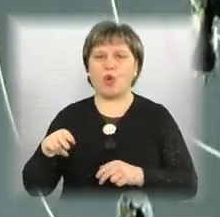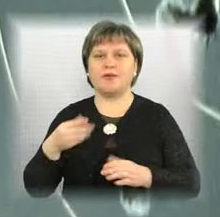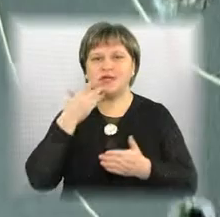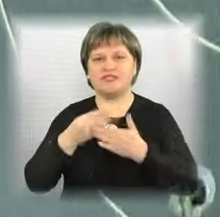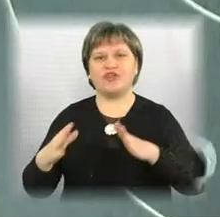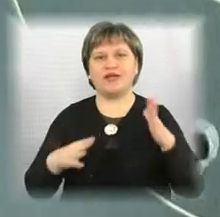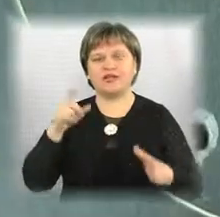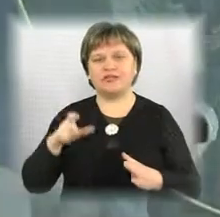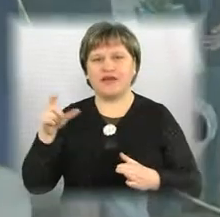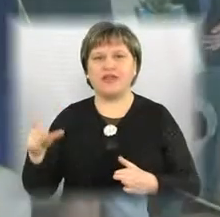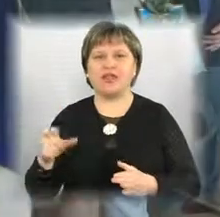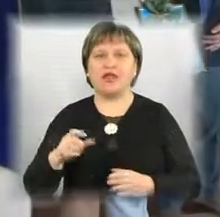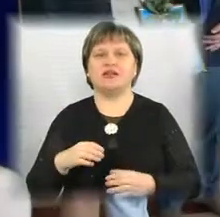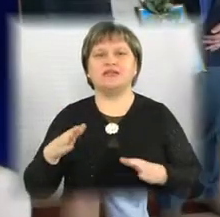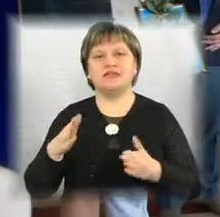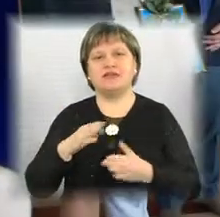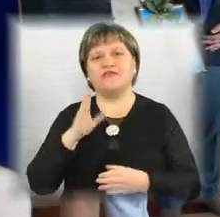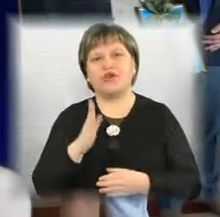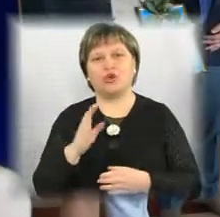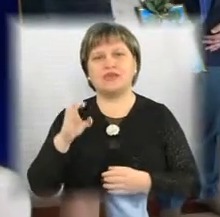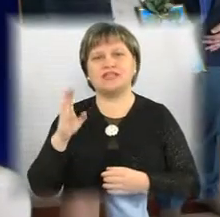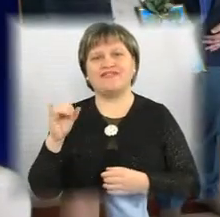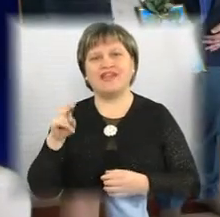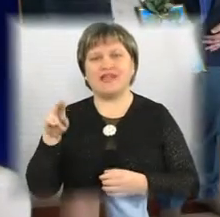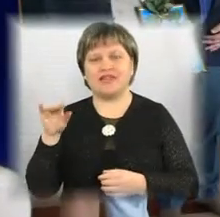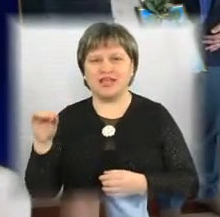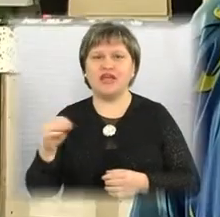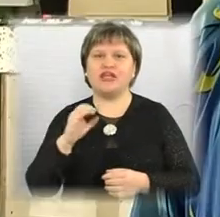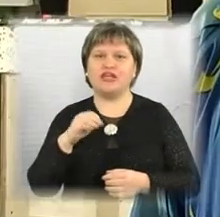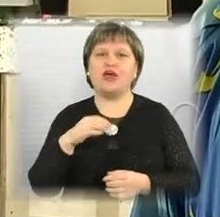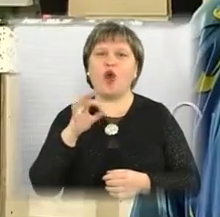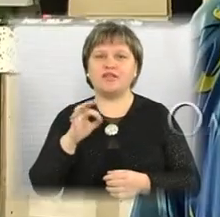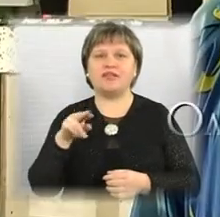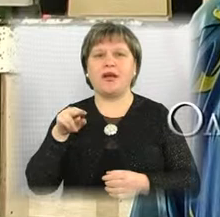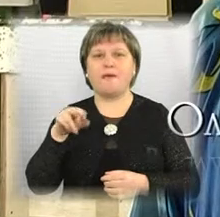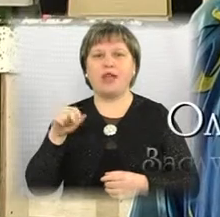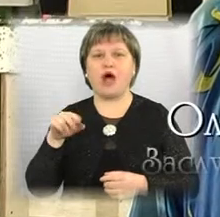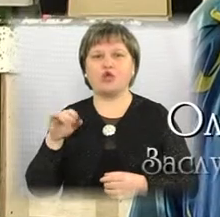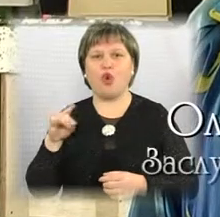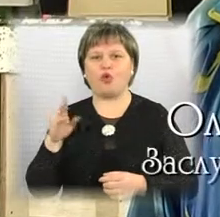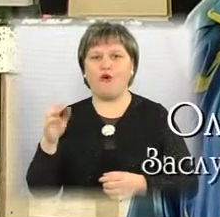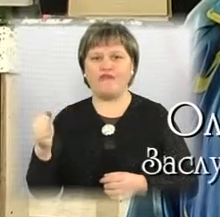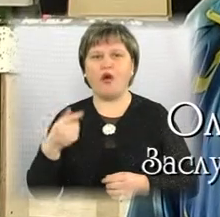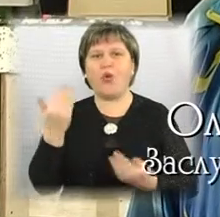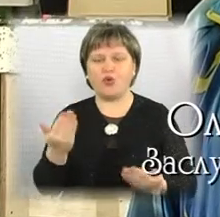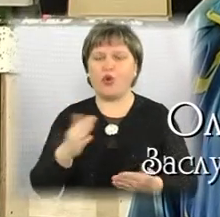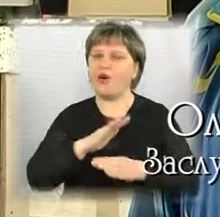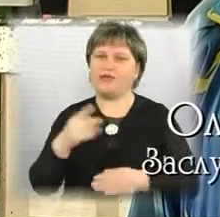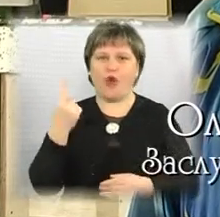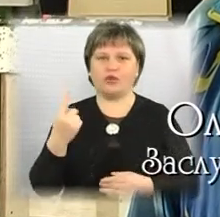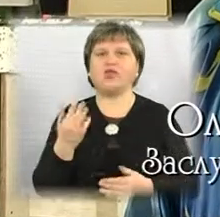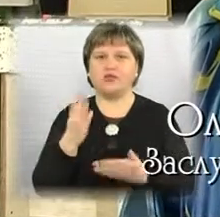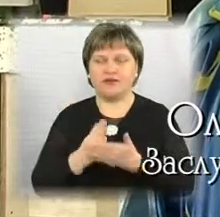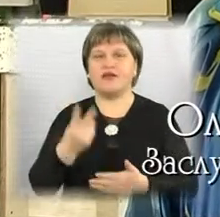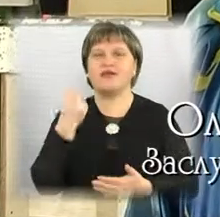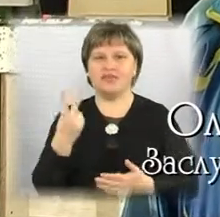та заслуженого тренера України Олександра Платонова. В нього не один, а два тренера, як